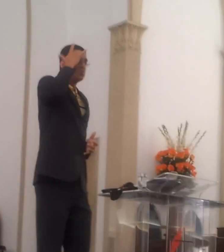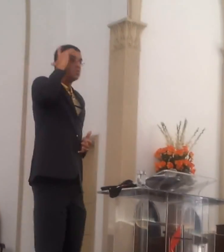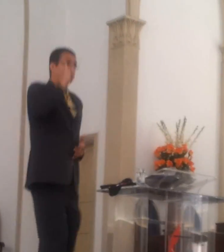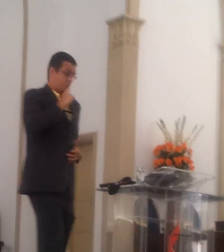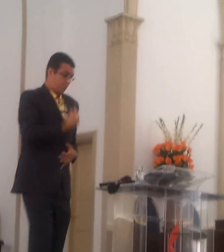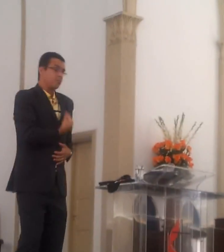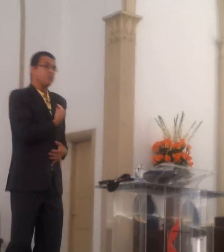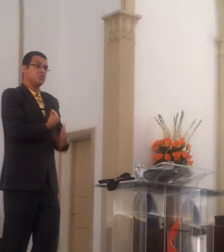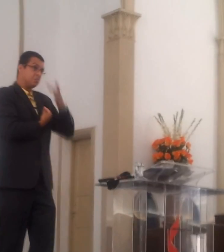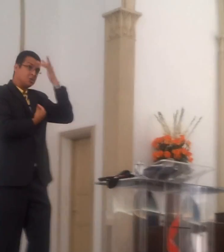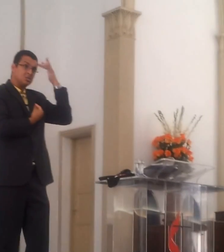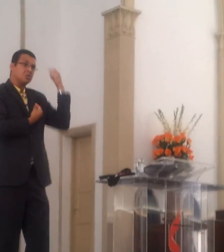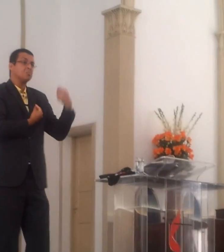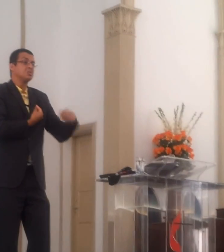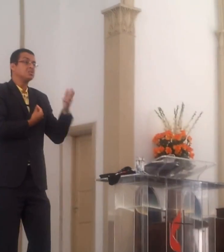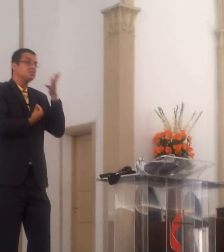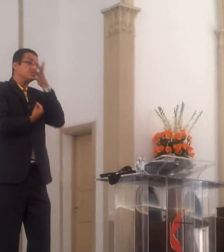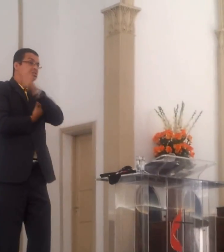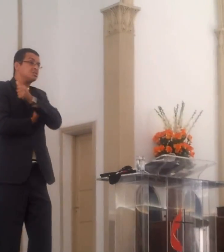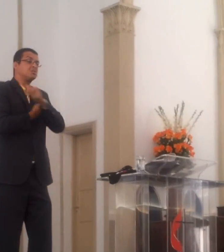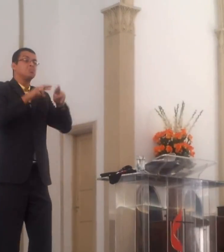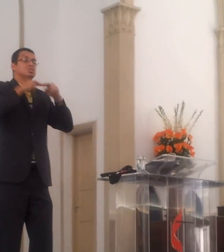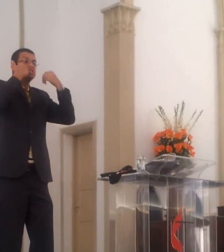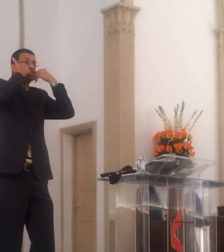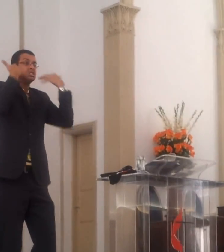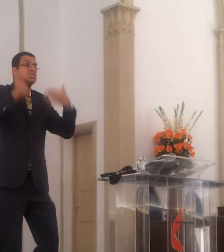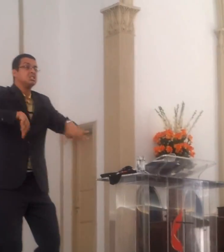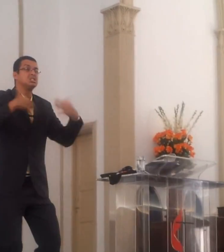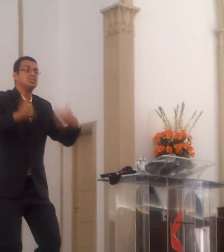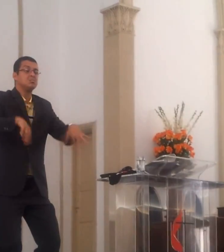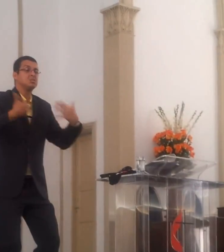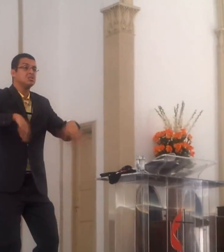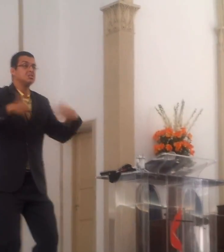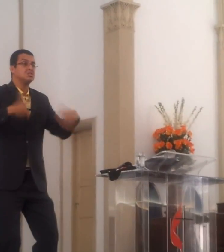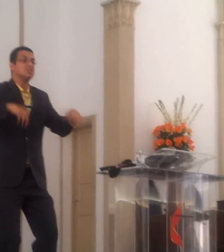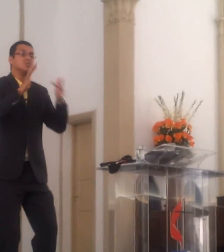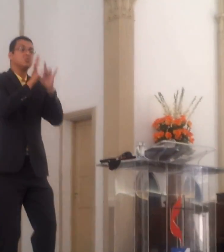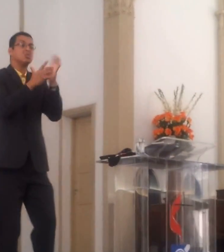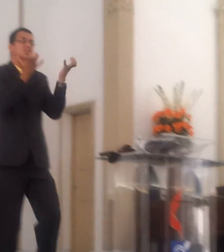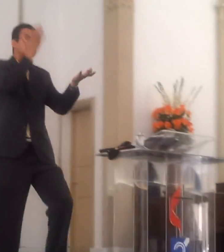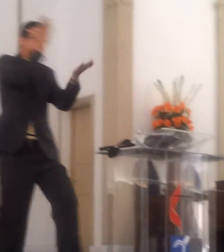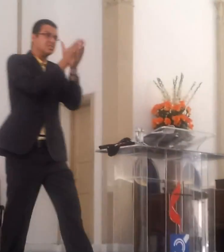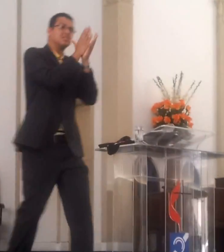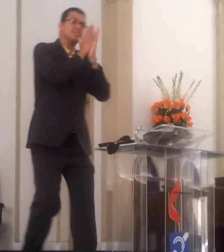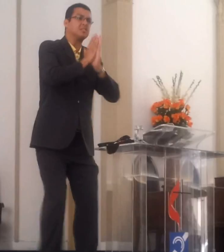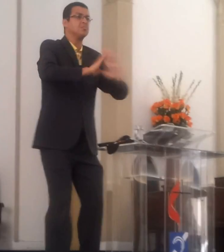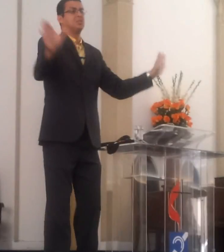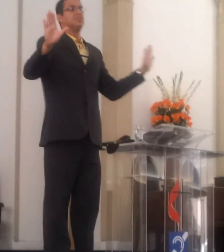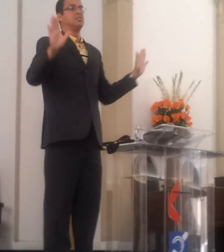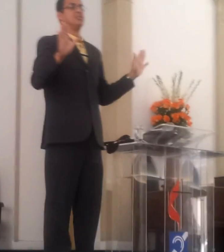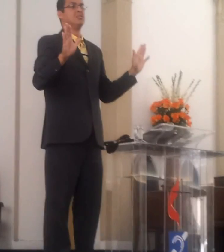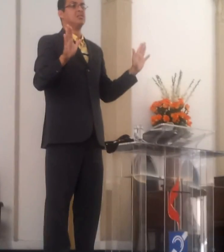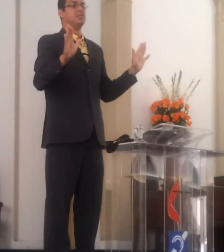coração. Muitas pessoas precisam de ter vida, salvação, ter transformação diante do